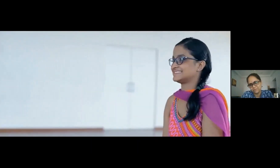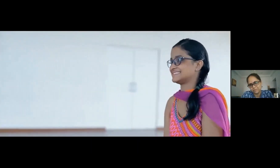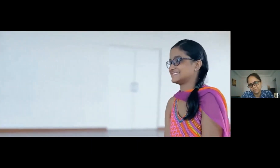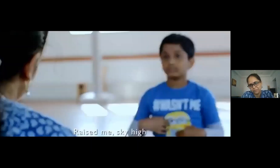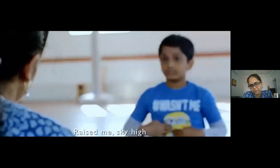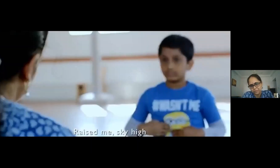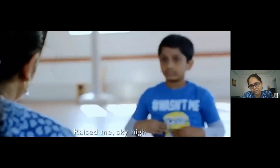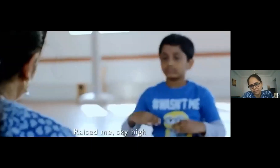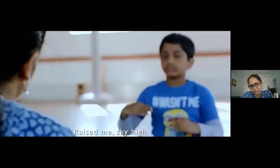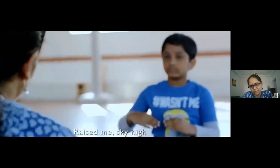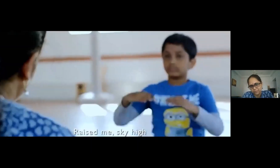ನನ್ನ